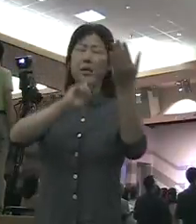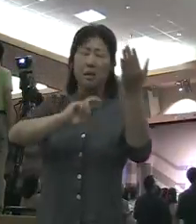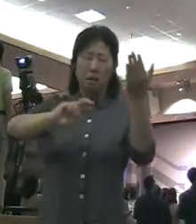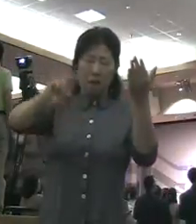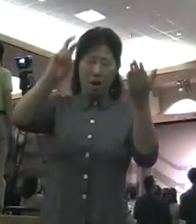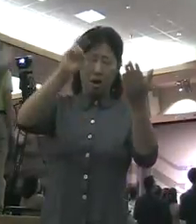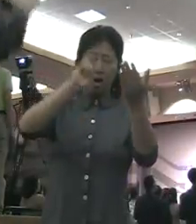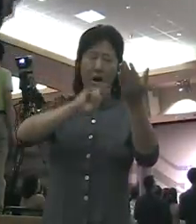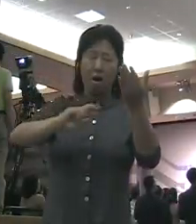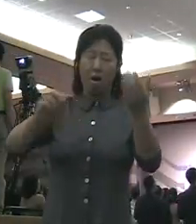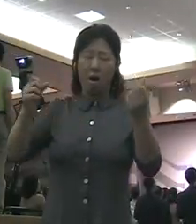주님을